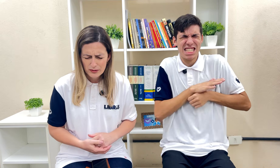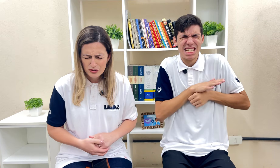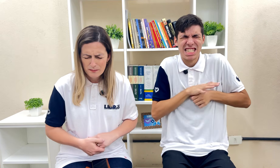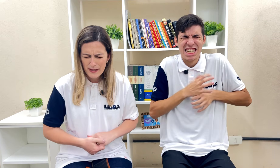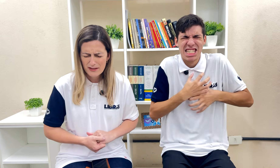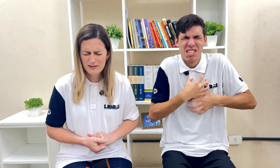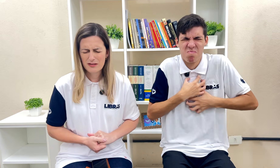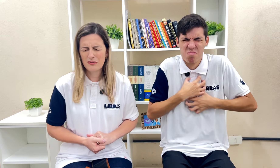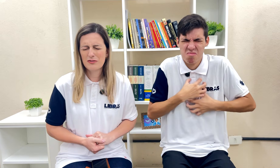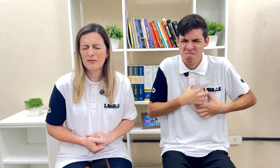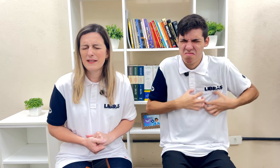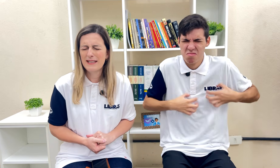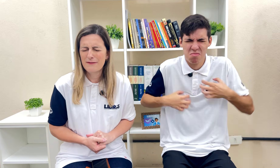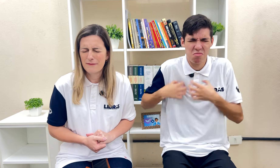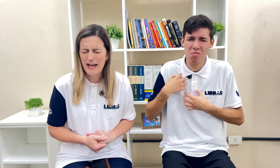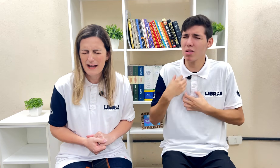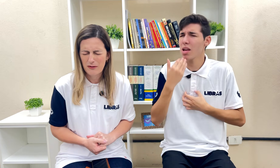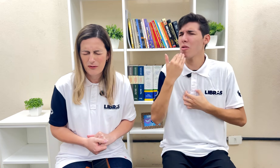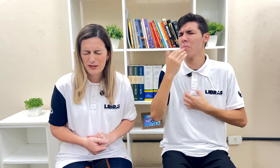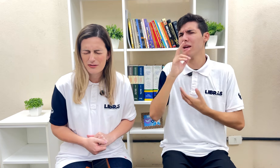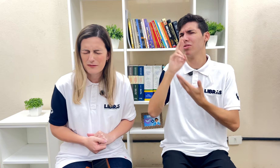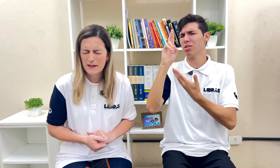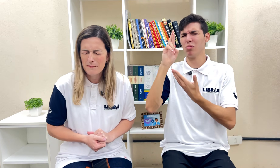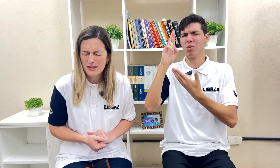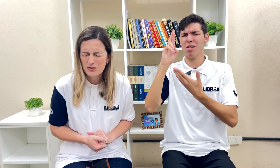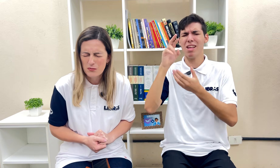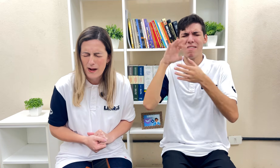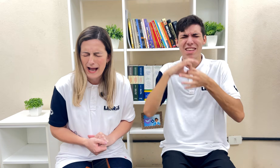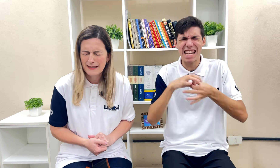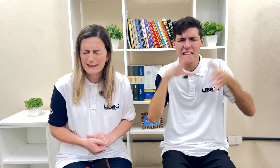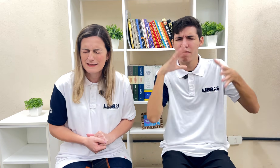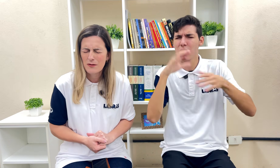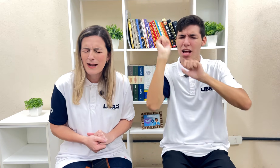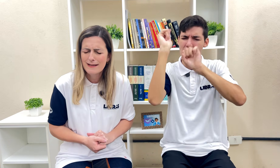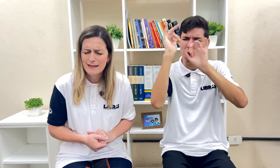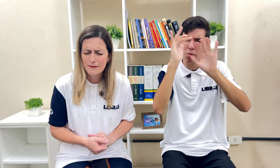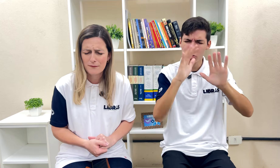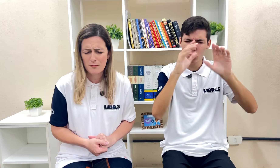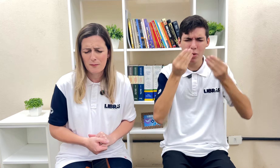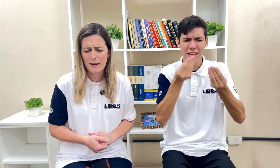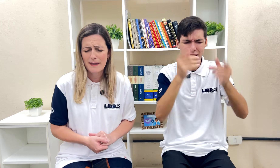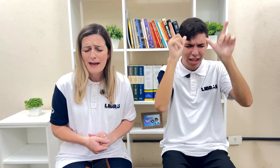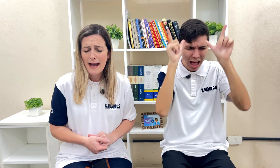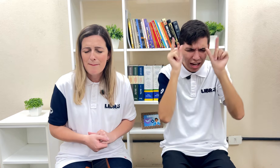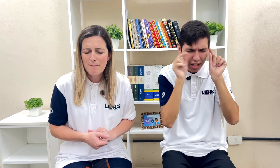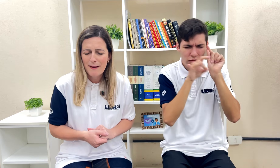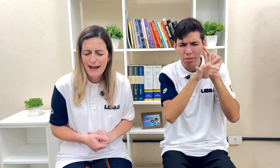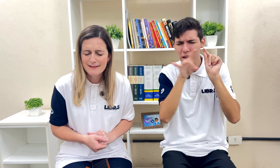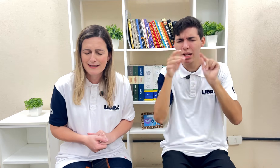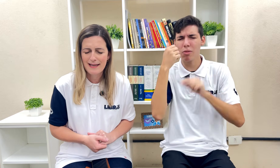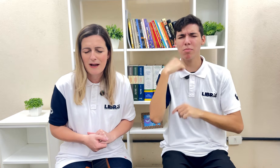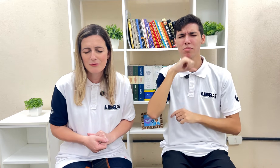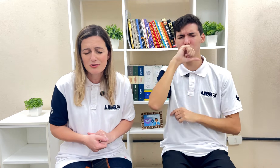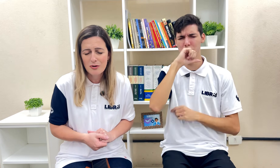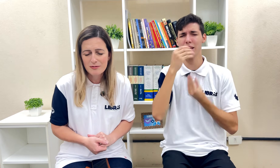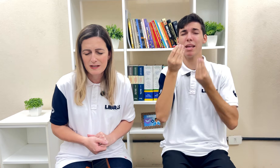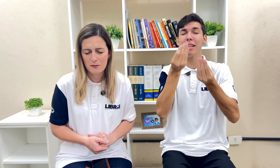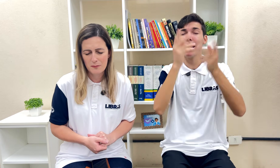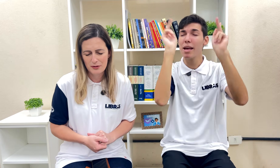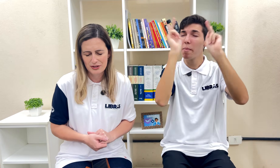te peço, Senhor, que o Senhor venha livrar agora, que o Senhor venha abençoá-la e trazer o alívio, meu Pai, a paz real que só o Senhor pode